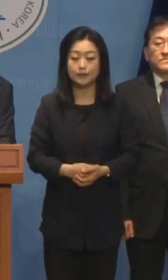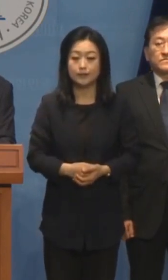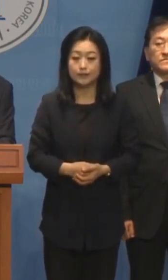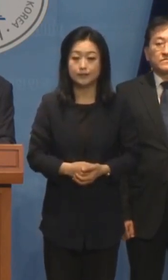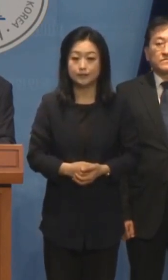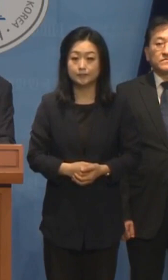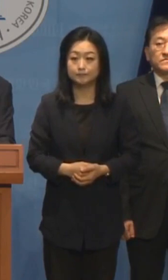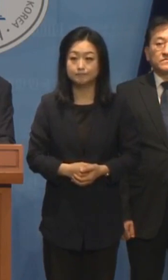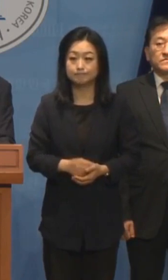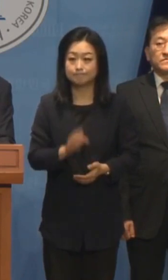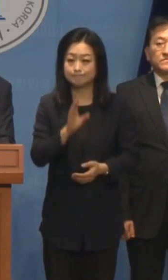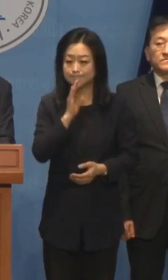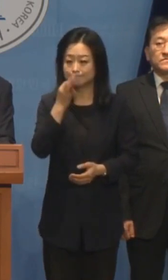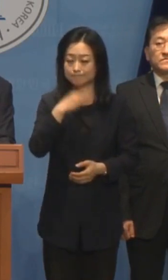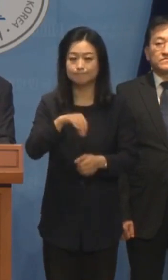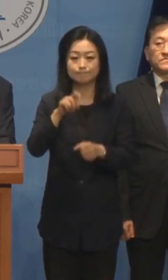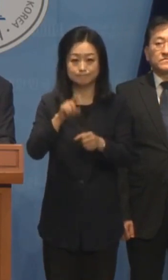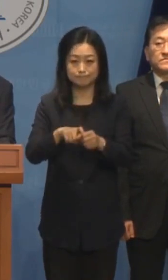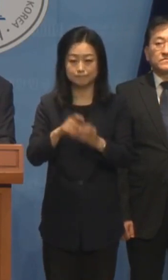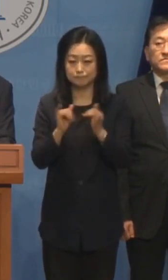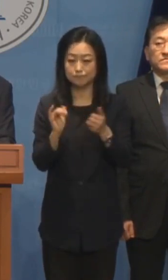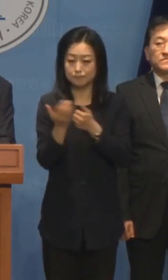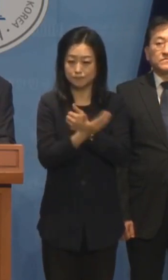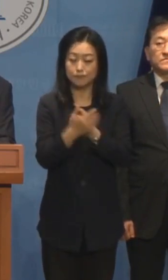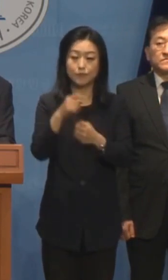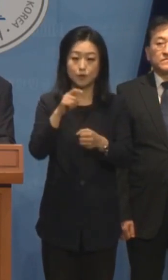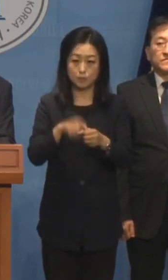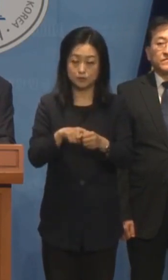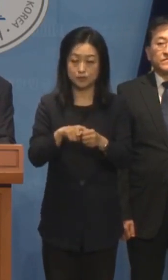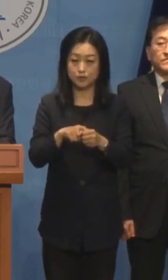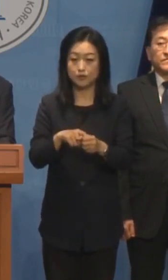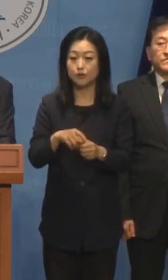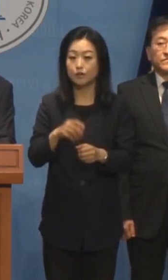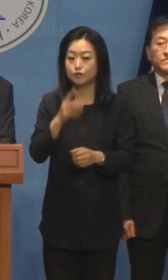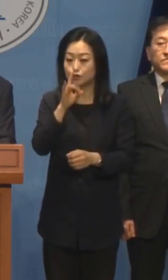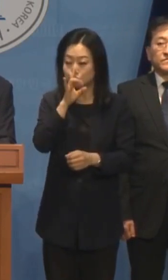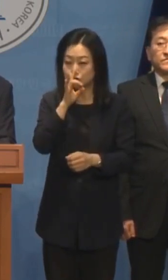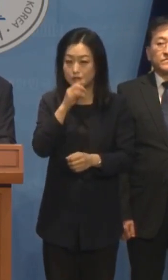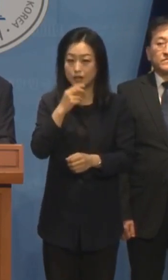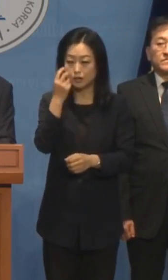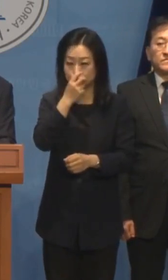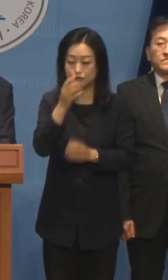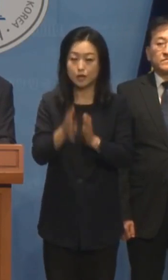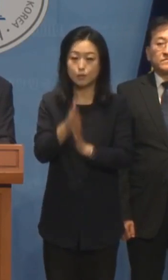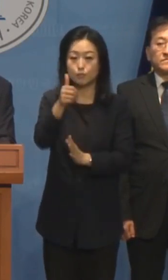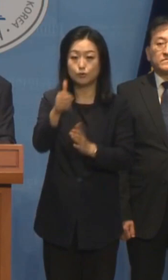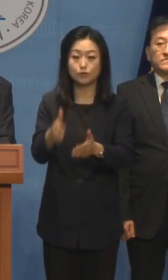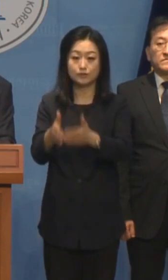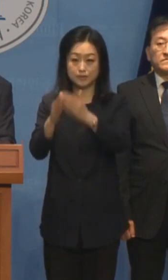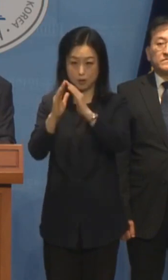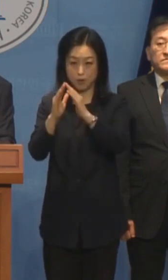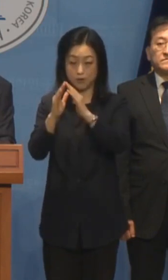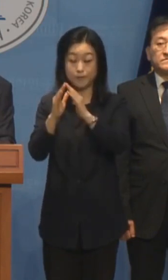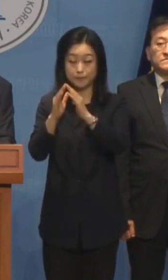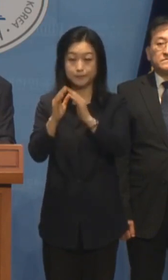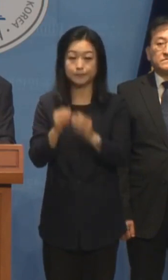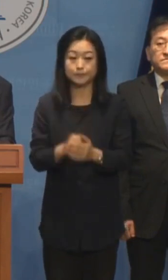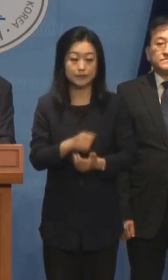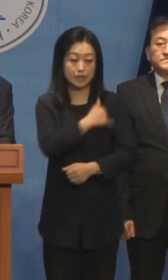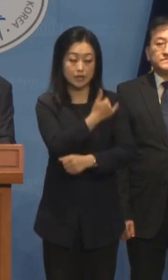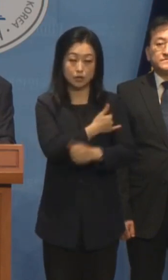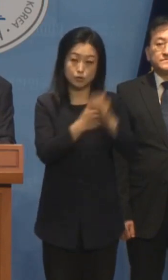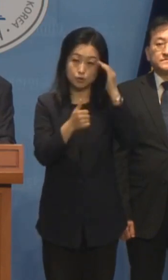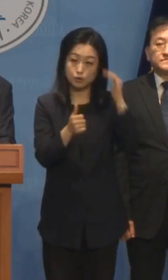현실성과 실효성을 담보하기 위한 중대범죄수사청 등의 신설 법안, 현재 인권 침해 수사